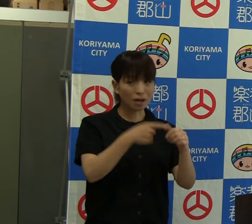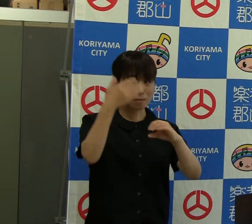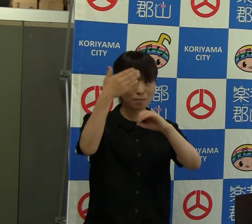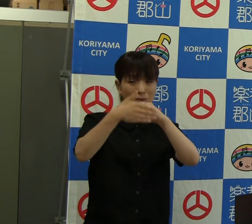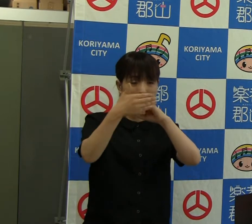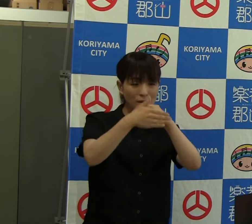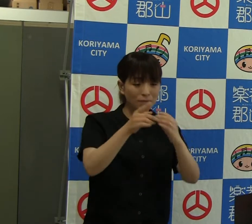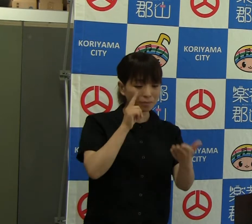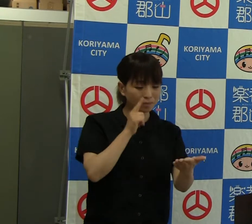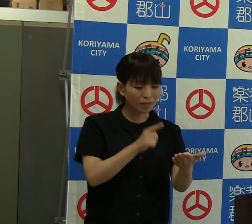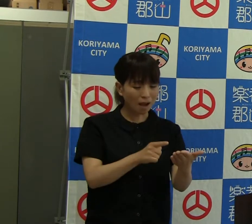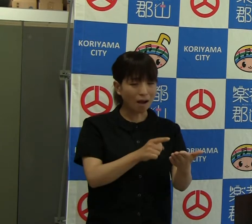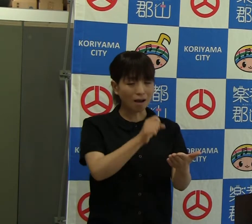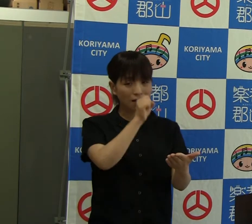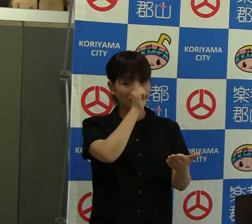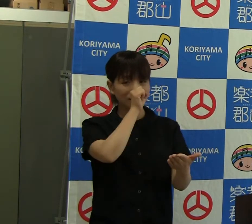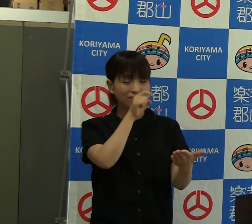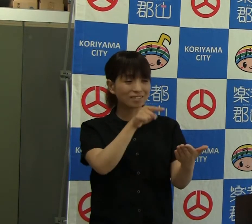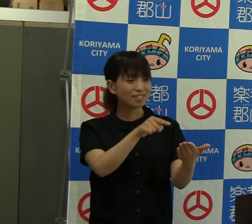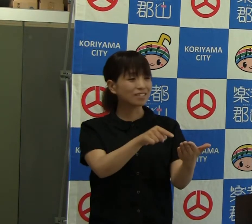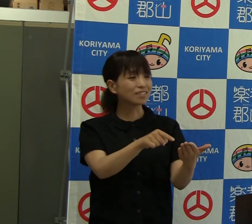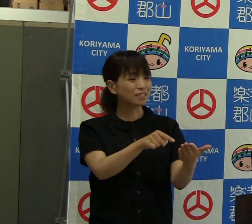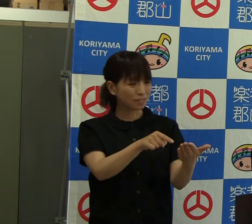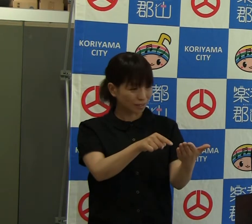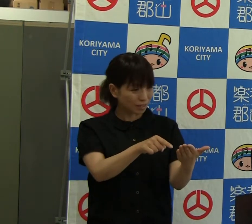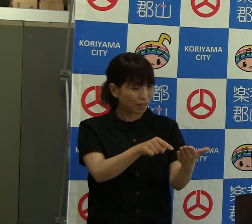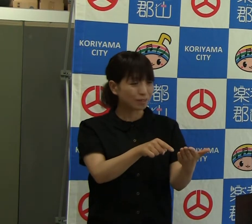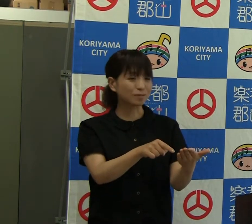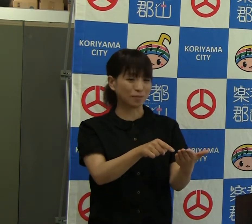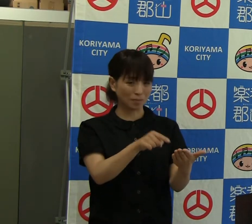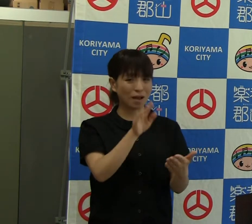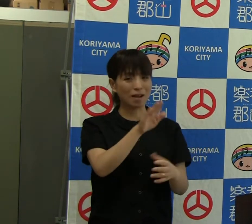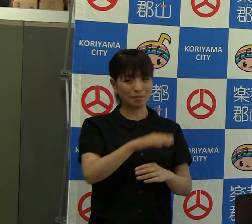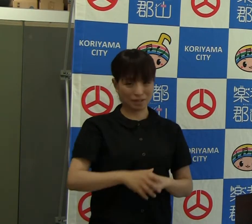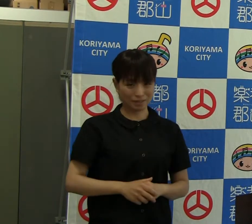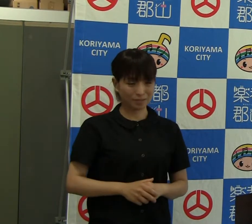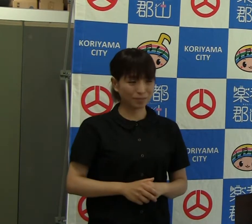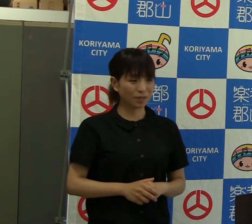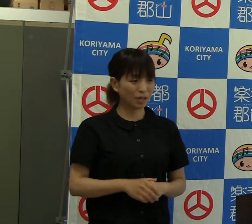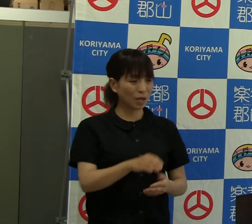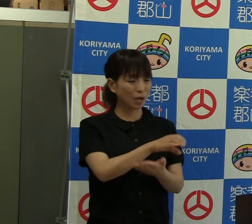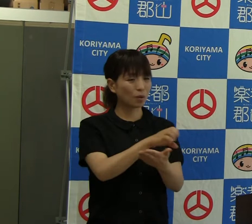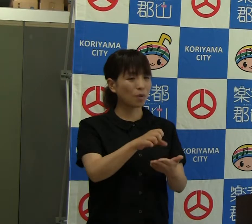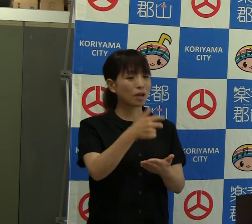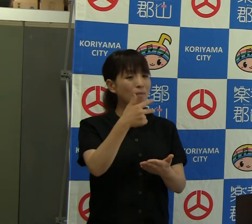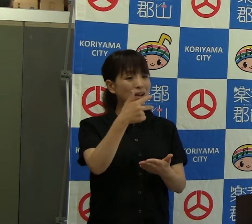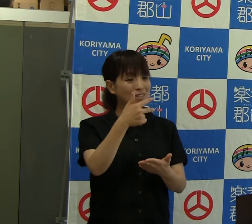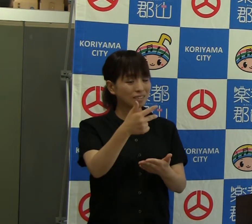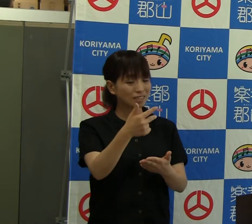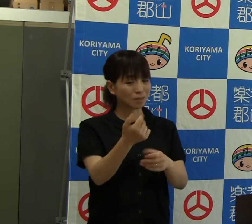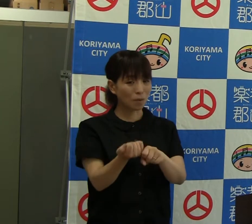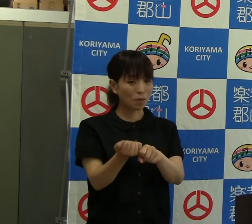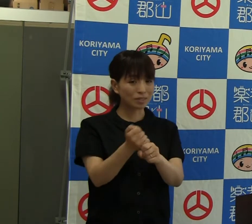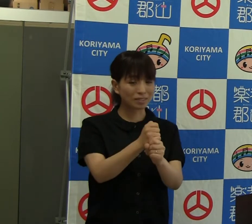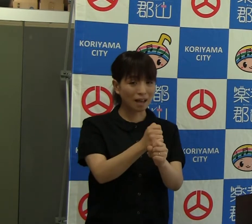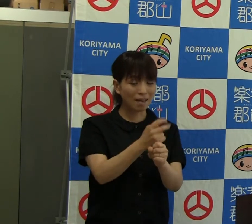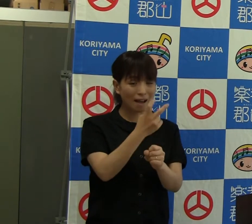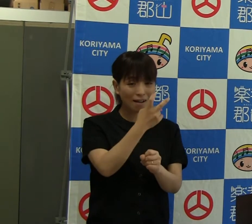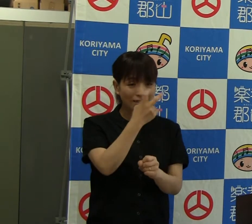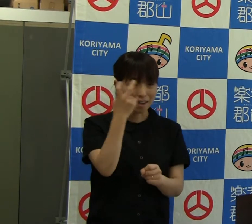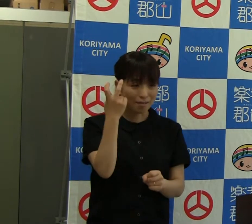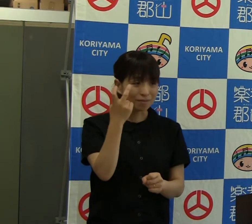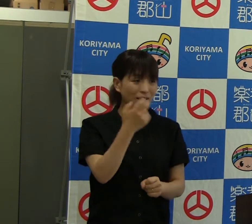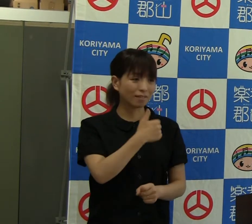ようなことがありましたけど、ですから、まあ、ルネッサンスがありませんけども、郡山市 再発見と、でそれ